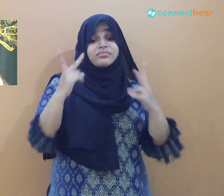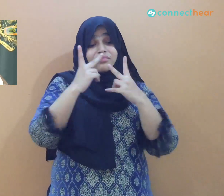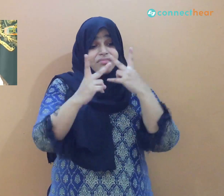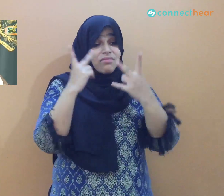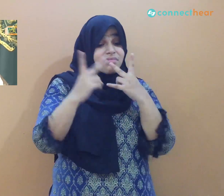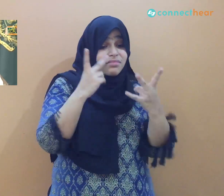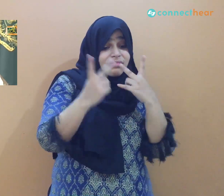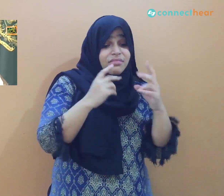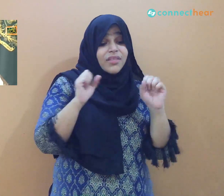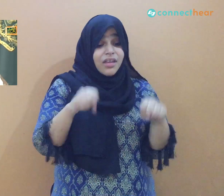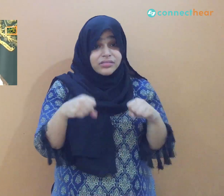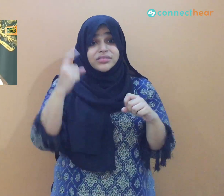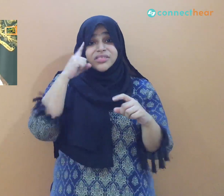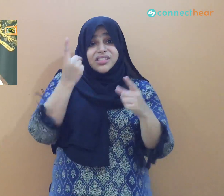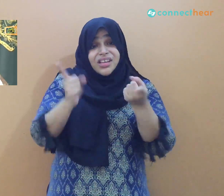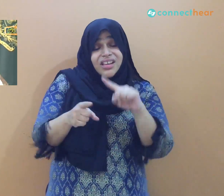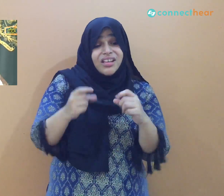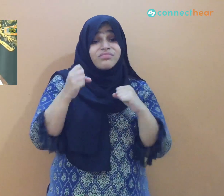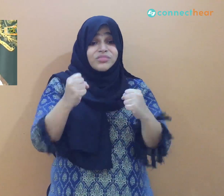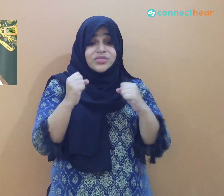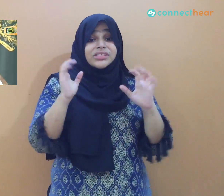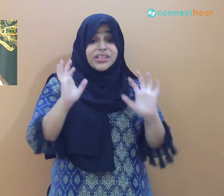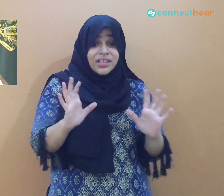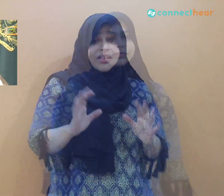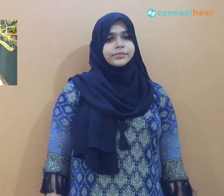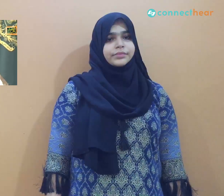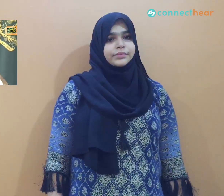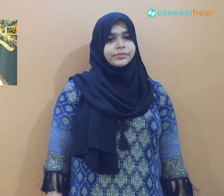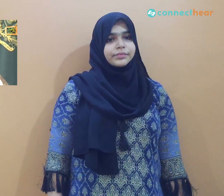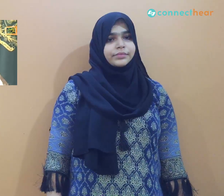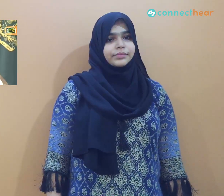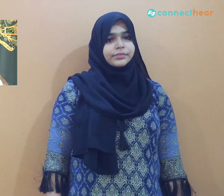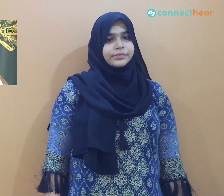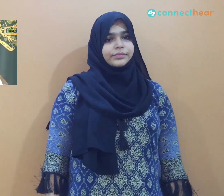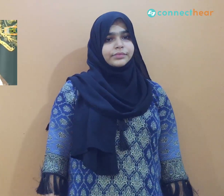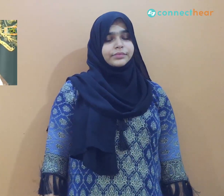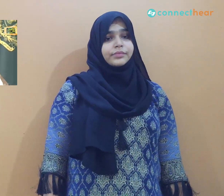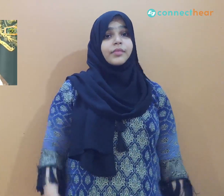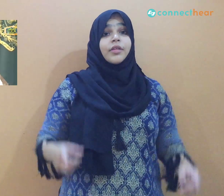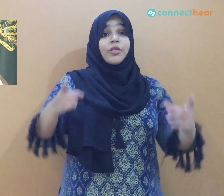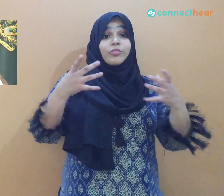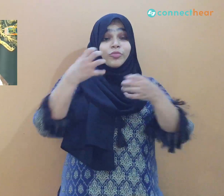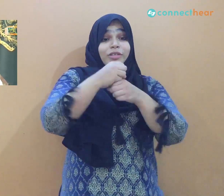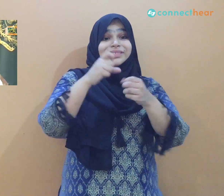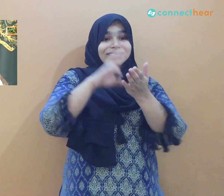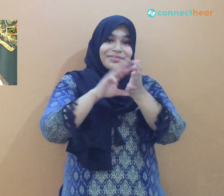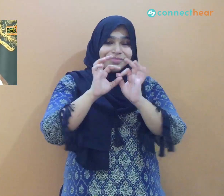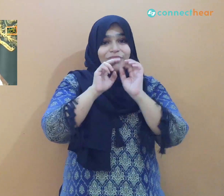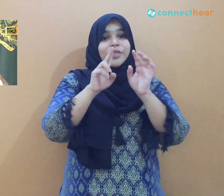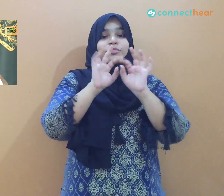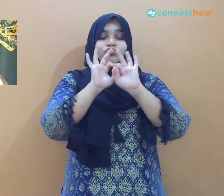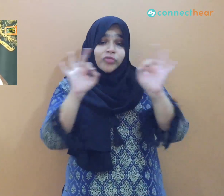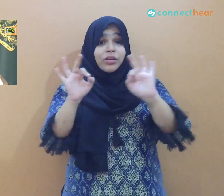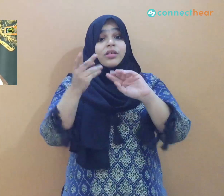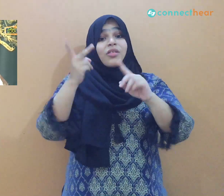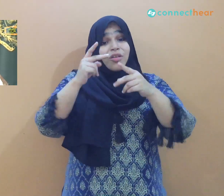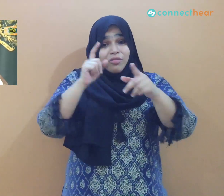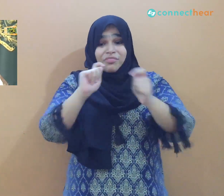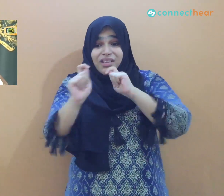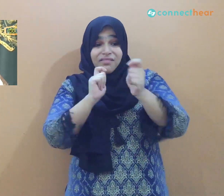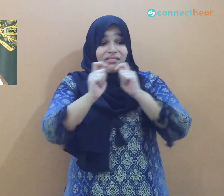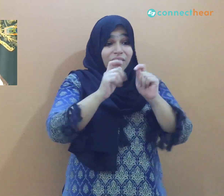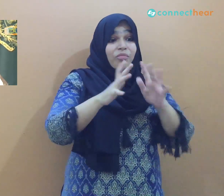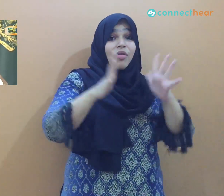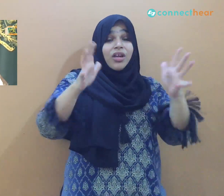ملک کا جائزہ لیتے ہیں، پھر باقی سارے ملک کے چیف سیکرٹری سے، چیف منسٹر سے پوری کوآرڈینیشن کر کے ہم چل رہے ہیں، اور یہ